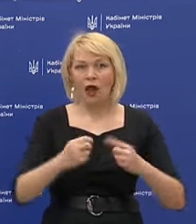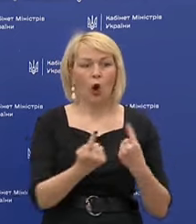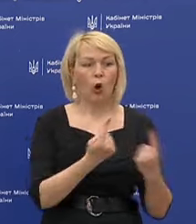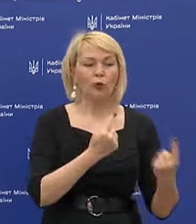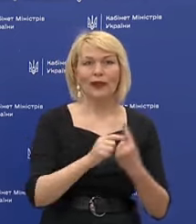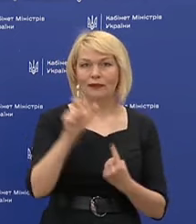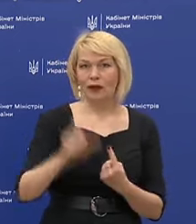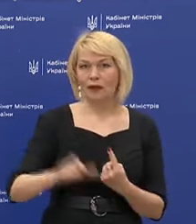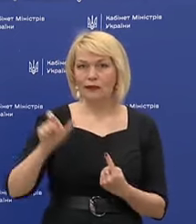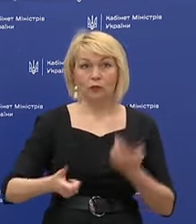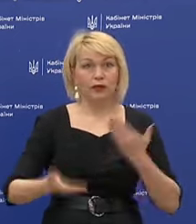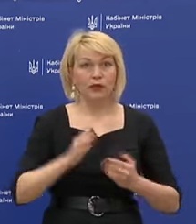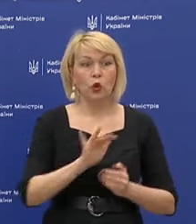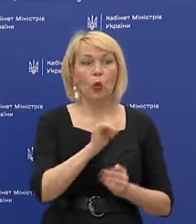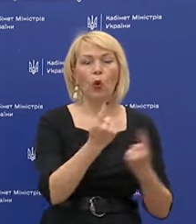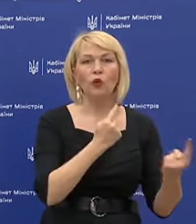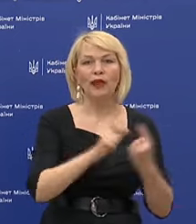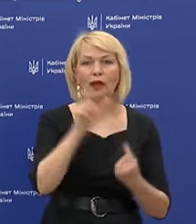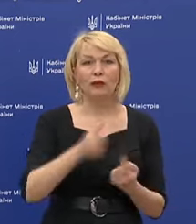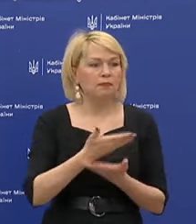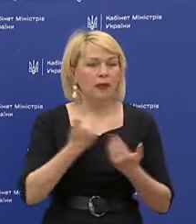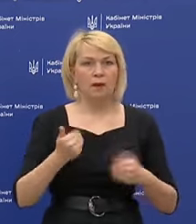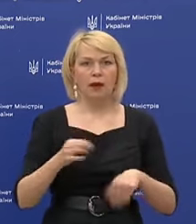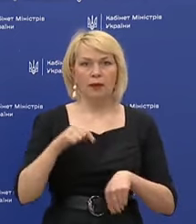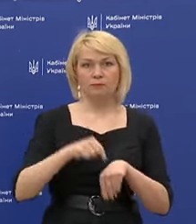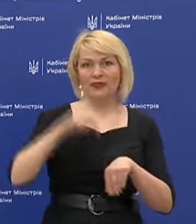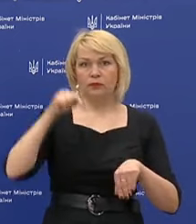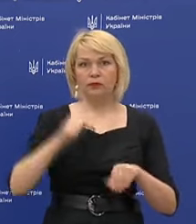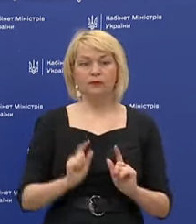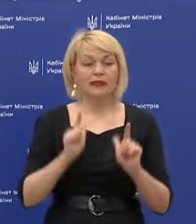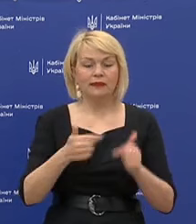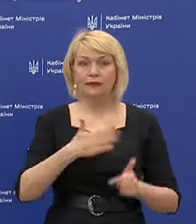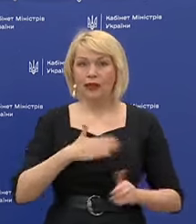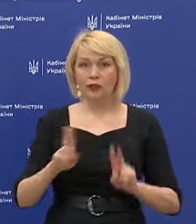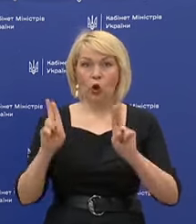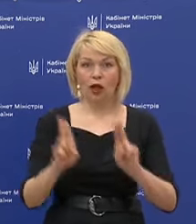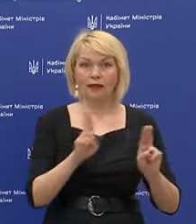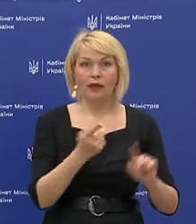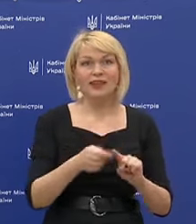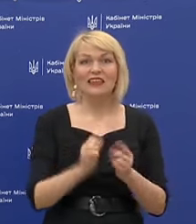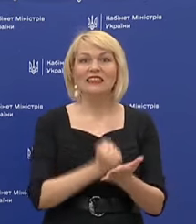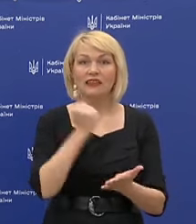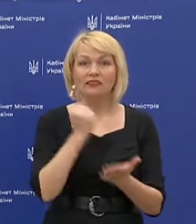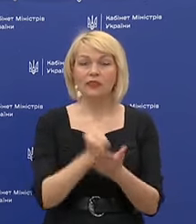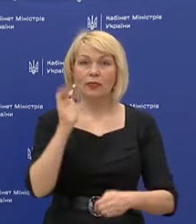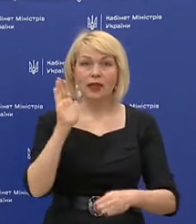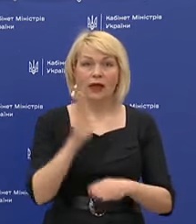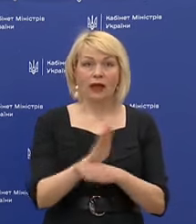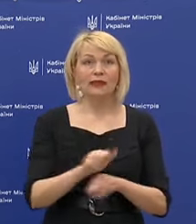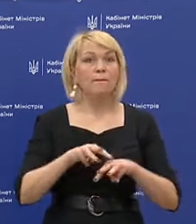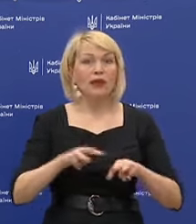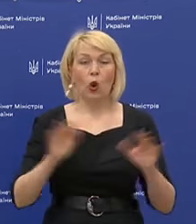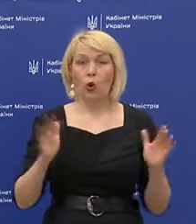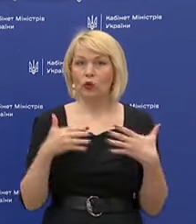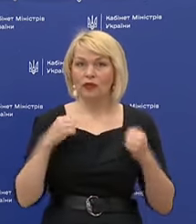особи. Якщо у контактної особи немає симптомів, то згідно нашого алгоритму, який затверджений наказом Міністерства охорони